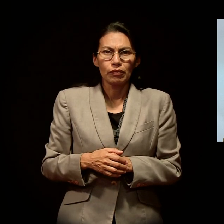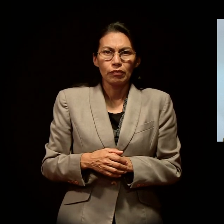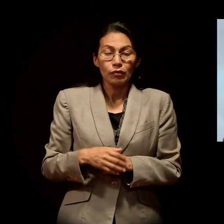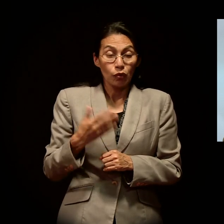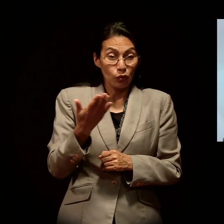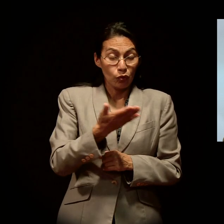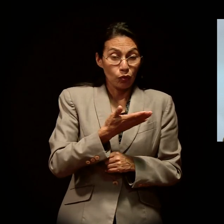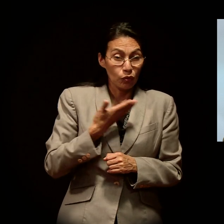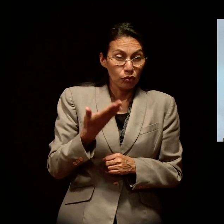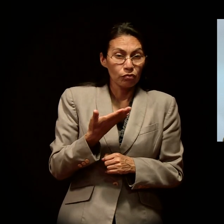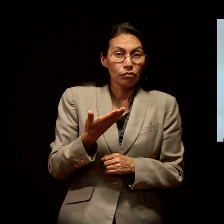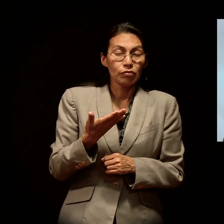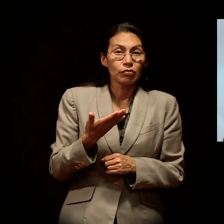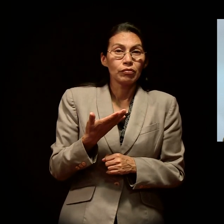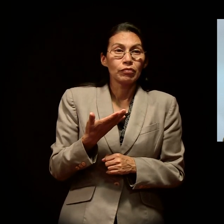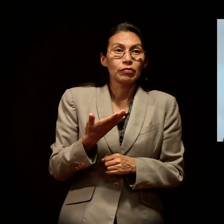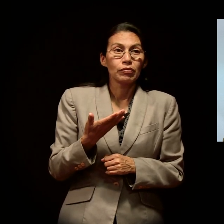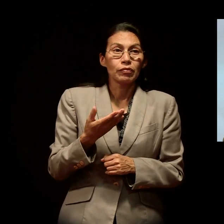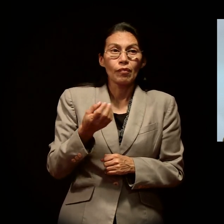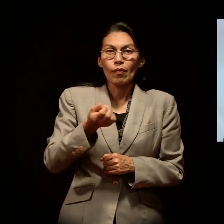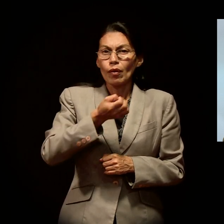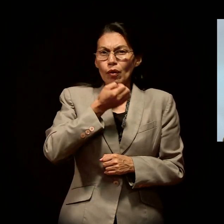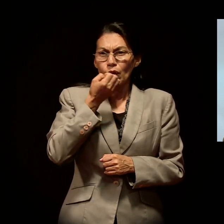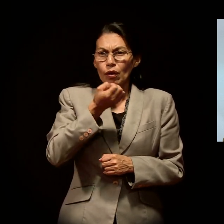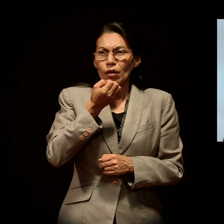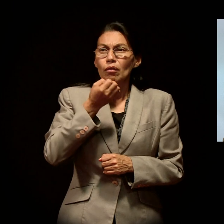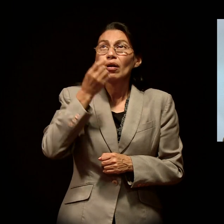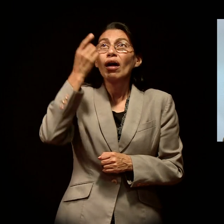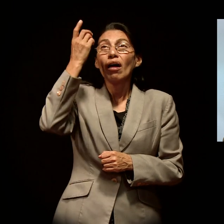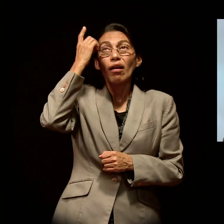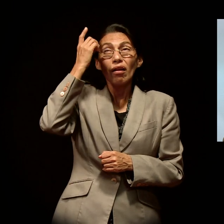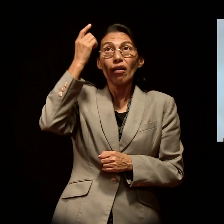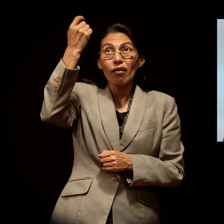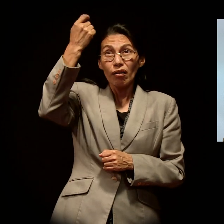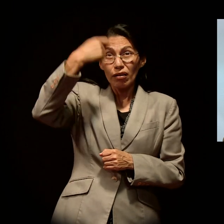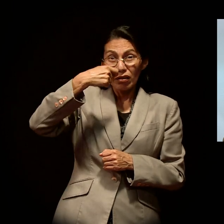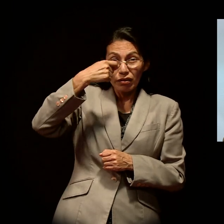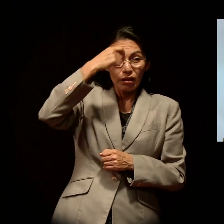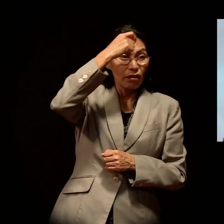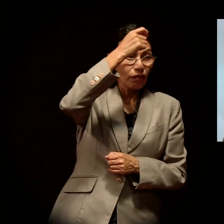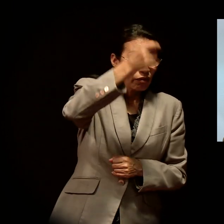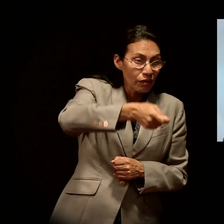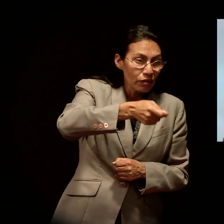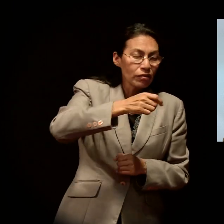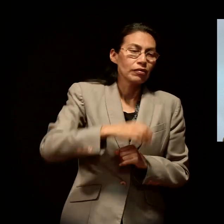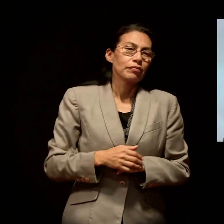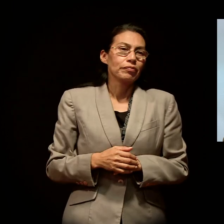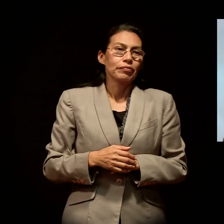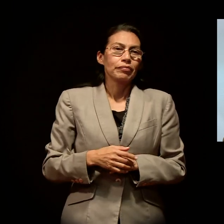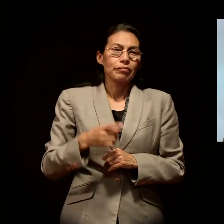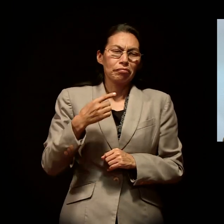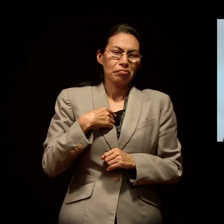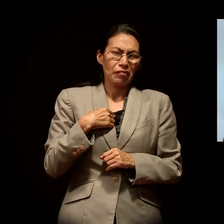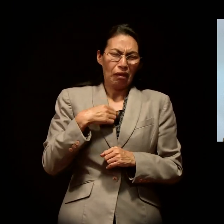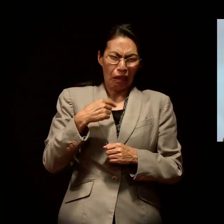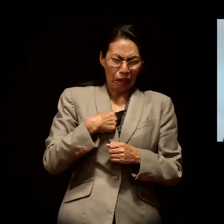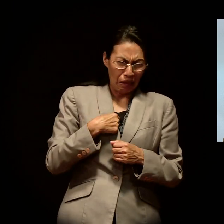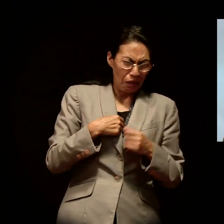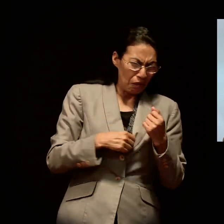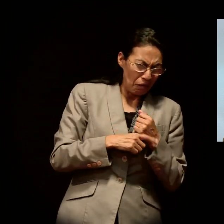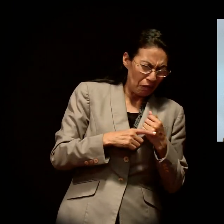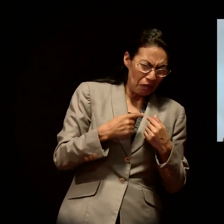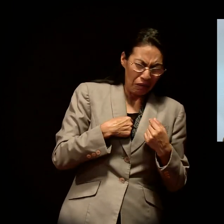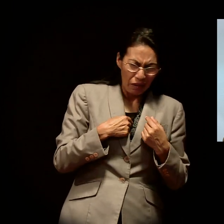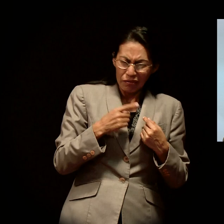porque nos constituimos en canales de bendición cuando proceso nos olvidamos de nosotros mismos y dejamos